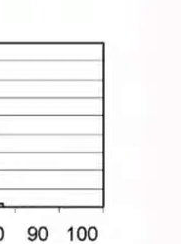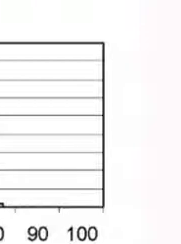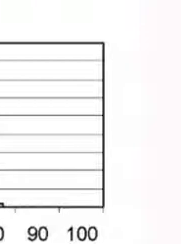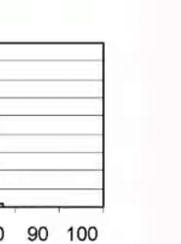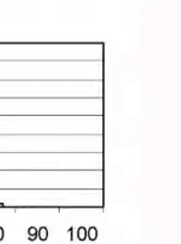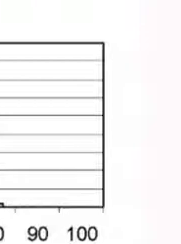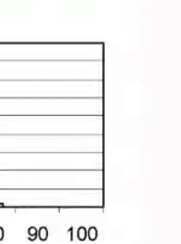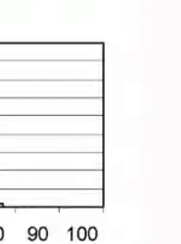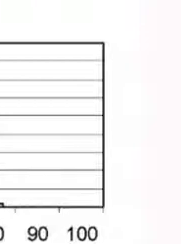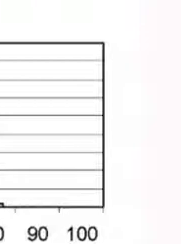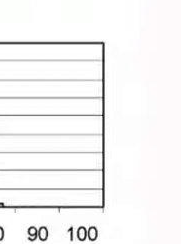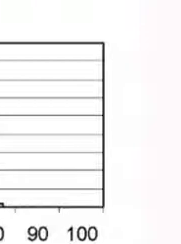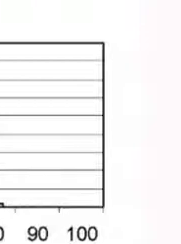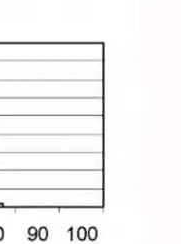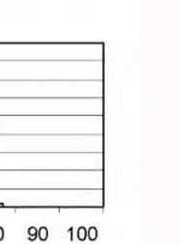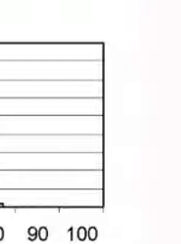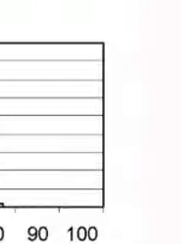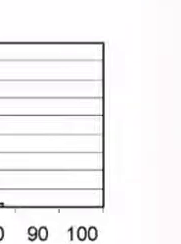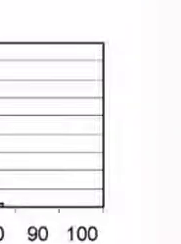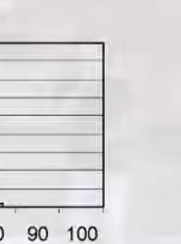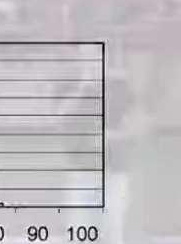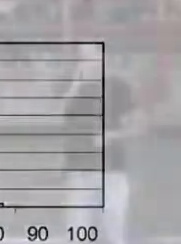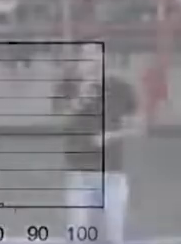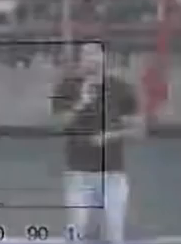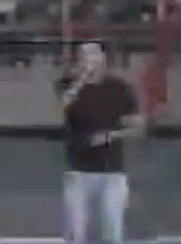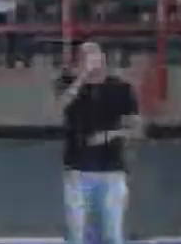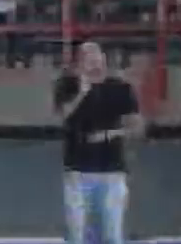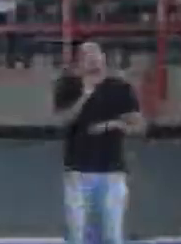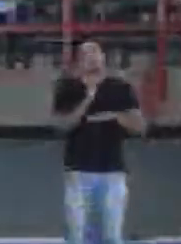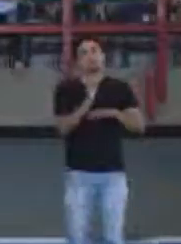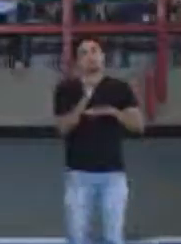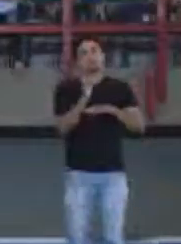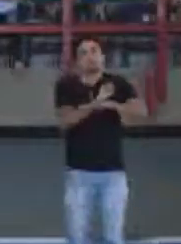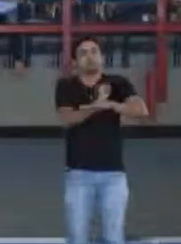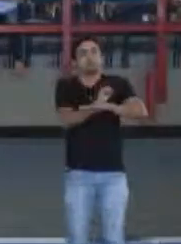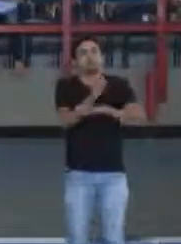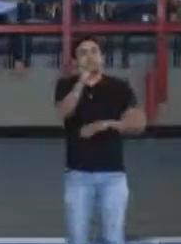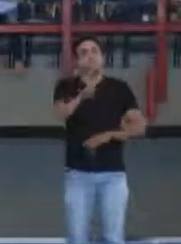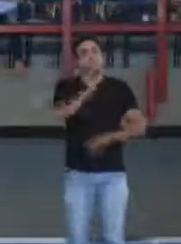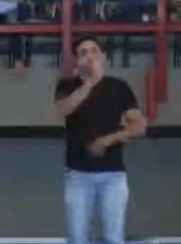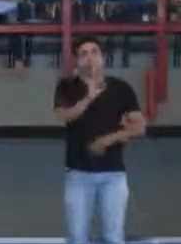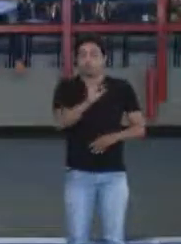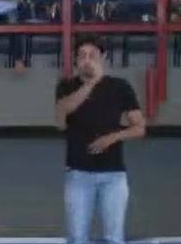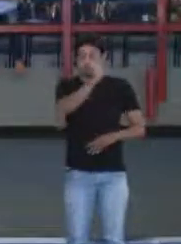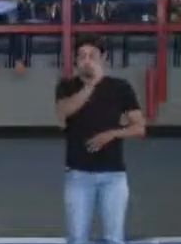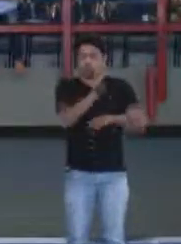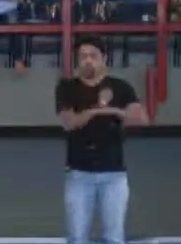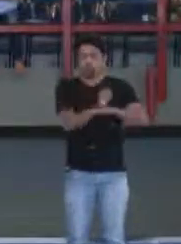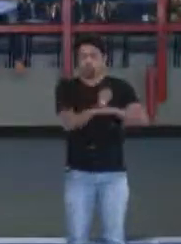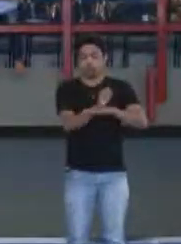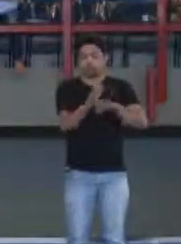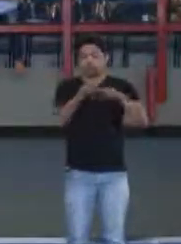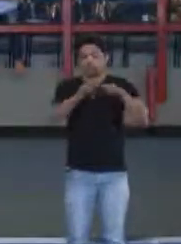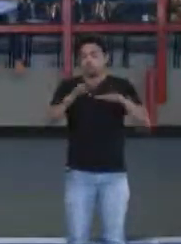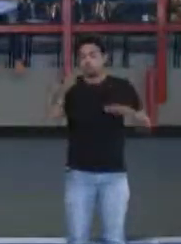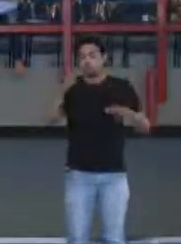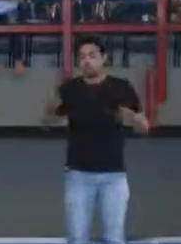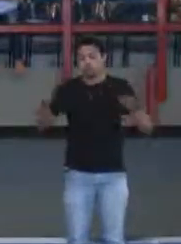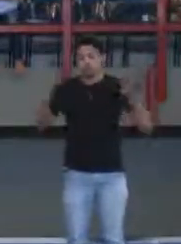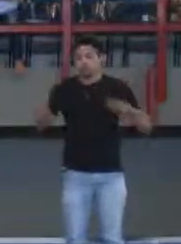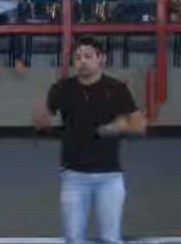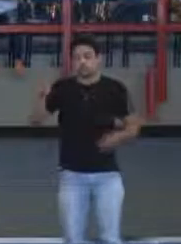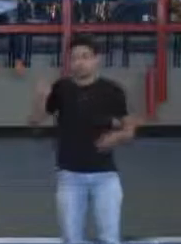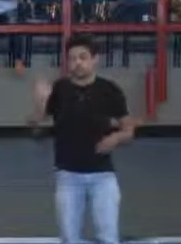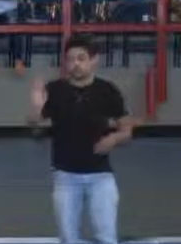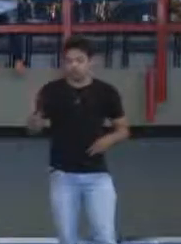de veículos ou a porcentagem de veículos? A porcentagem de veículos. Então, o que é que eu posso ler